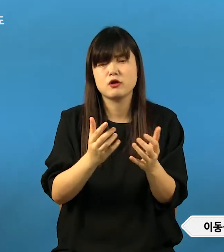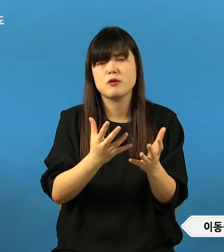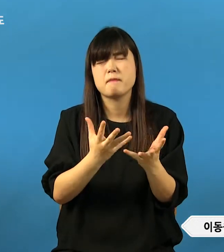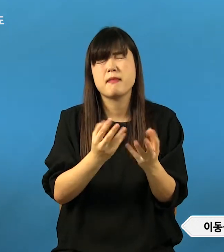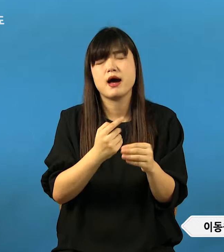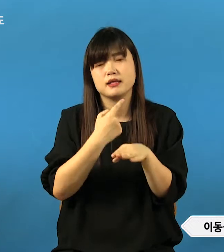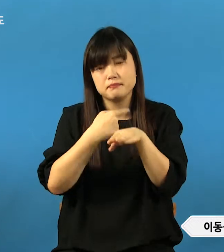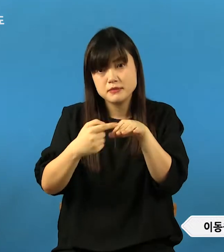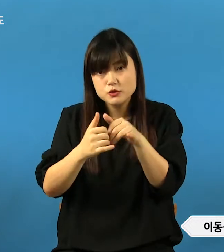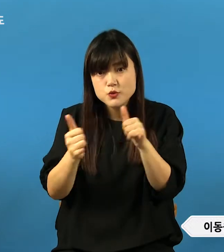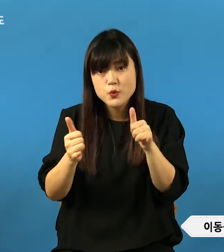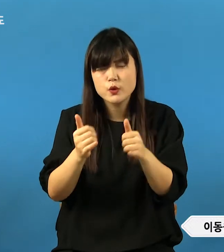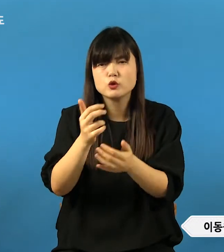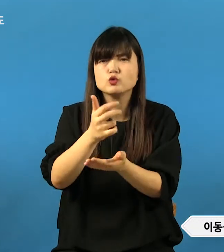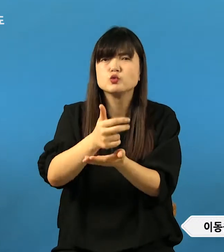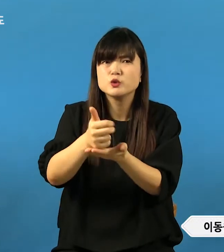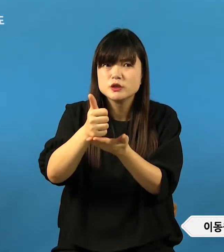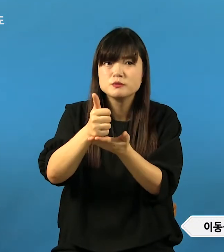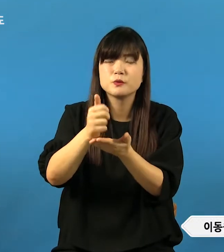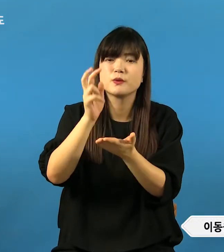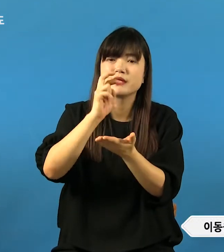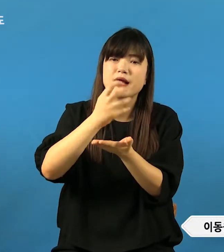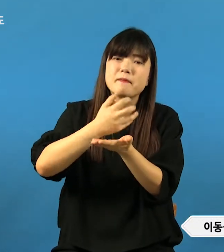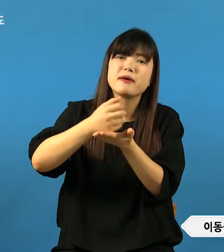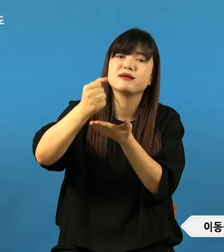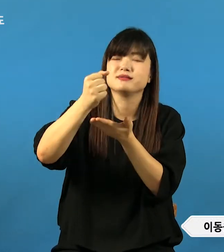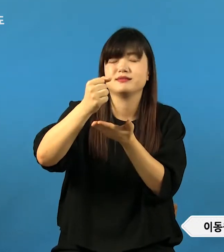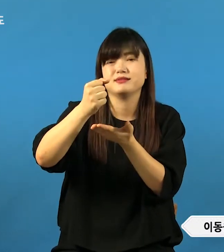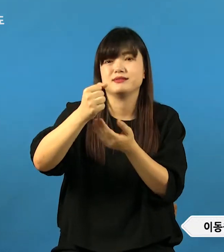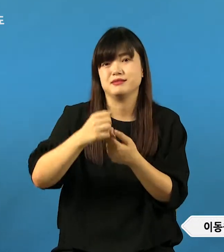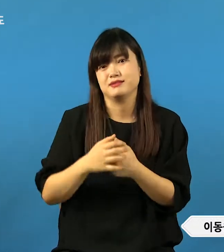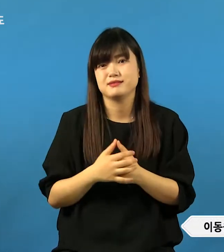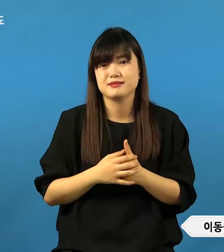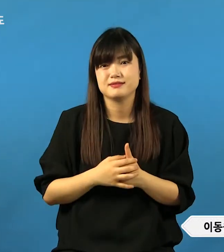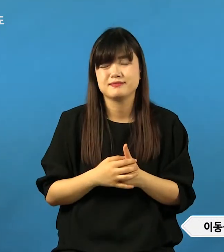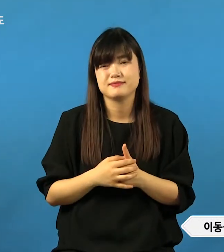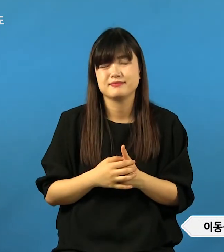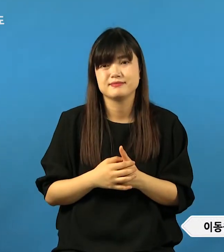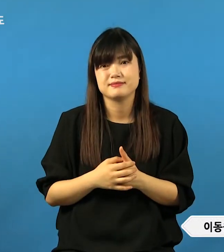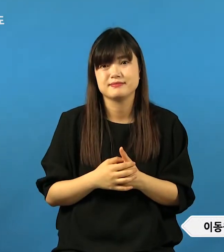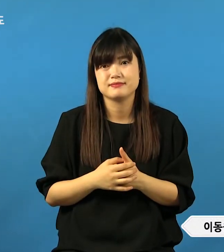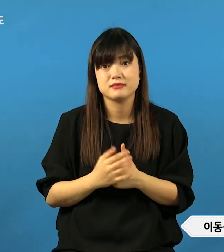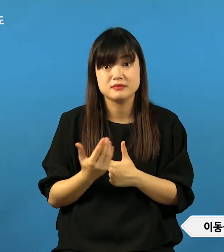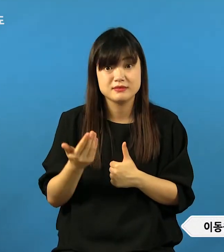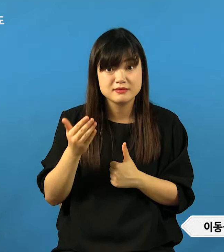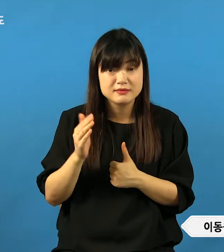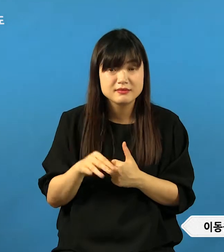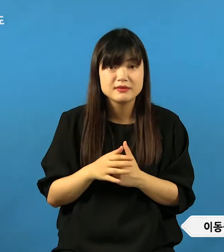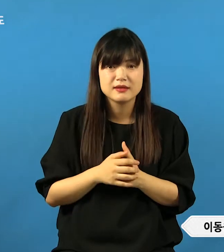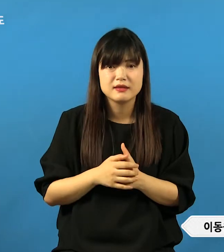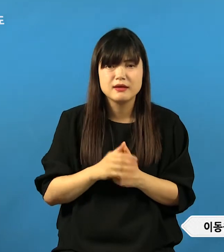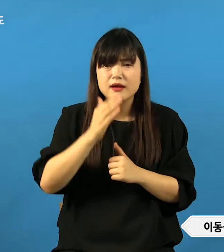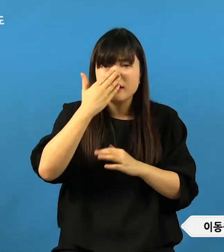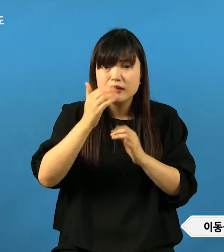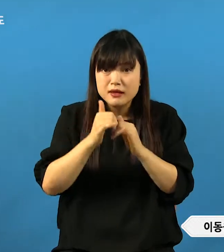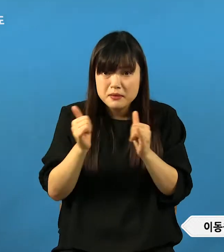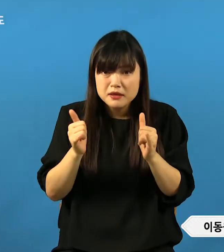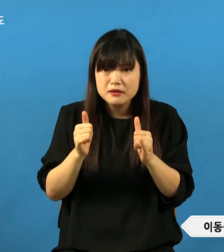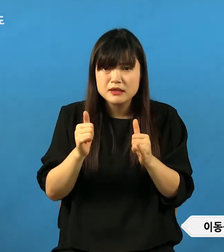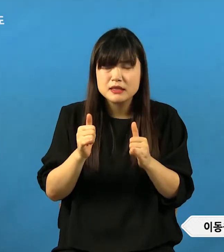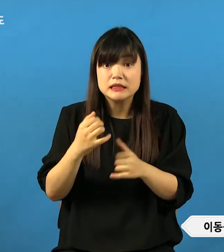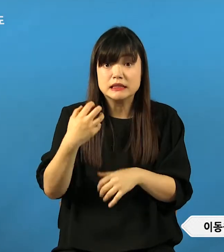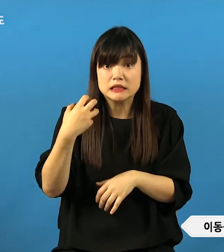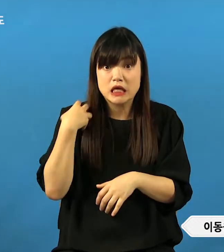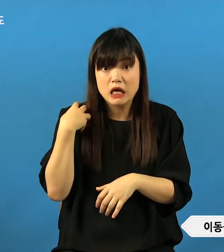많은 민족 가운데서 그분이 주님으로 찬양을 받으시지 않겠습니까? 그런데 이스라엘은